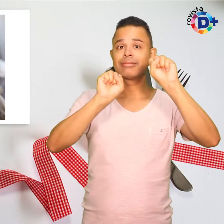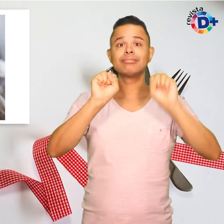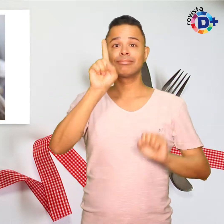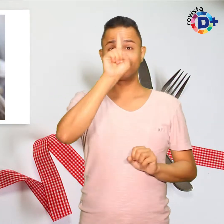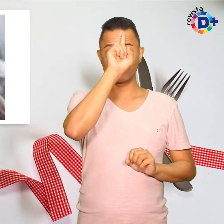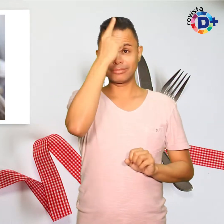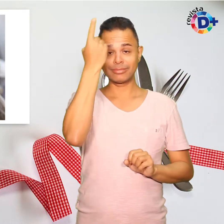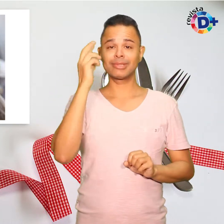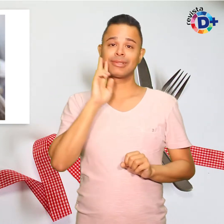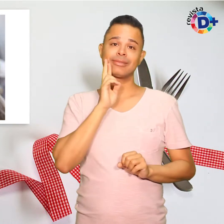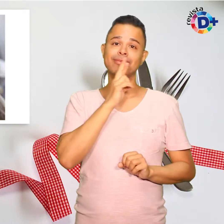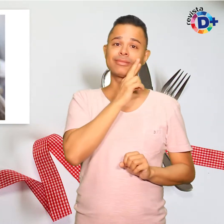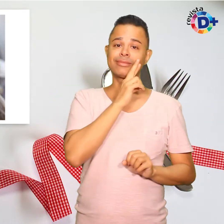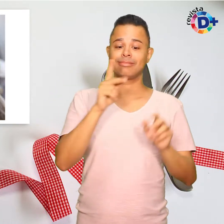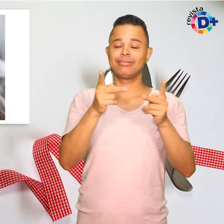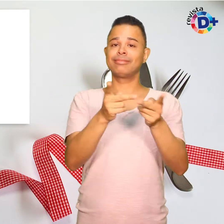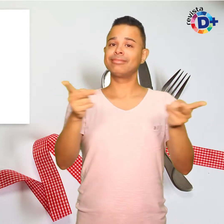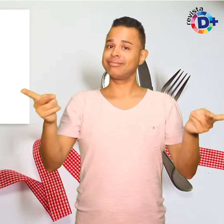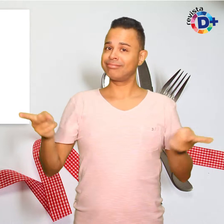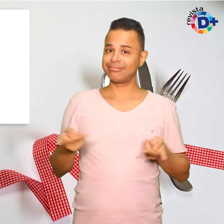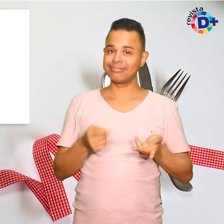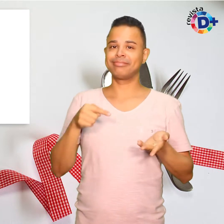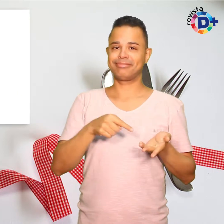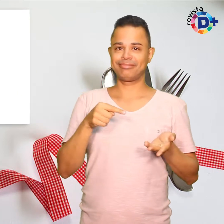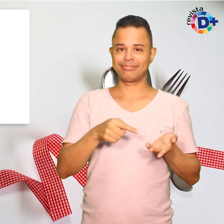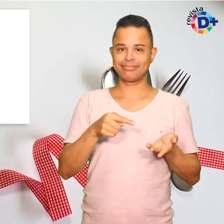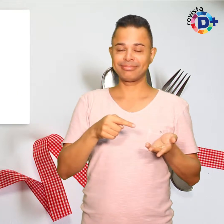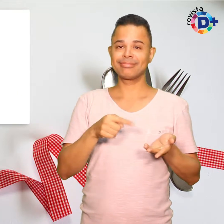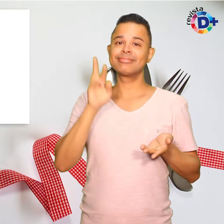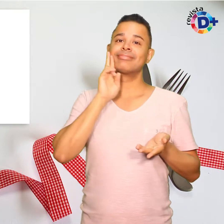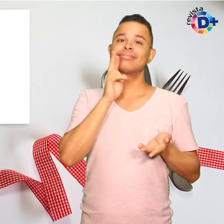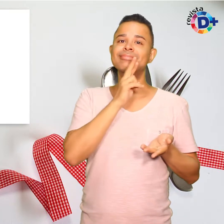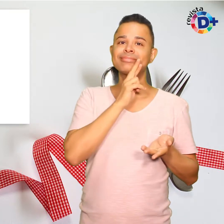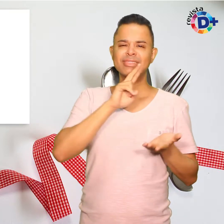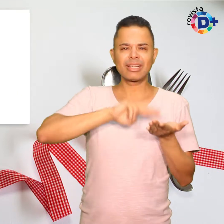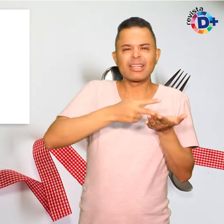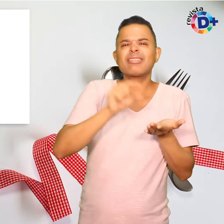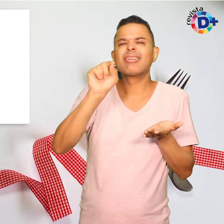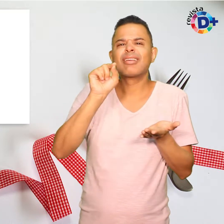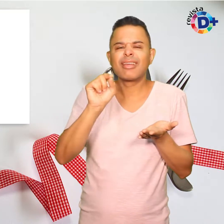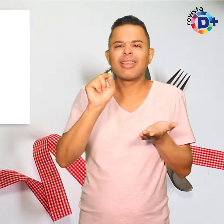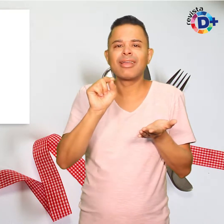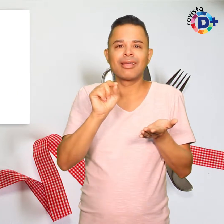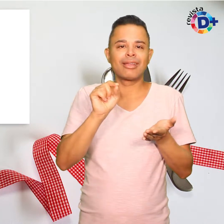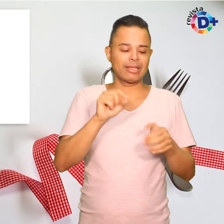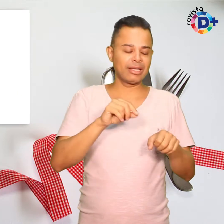hoje à luz p rileys dos auxílios em português apresenta um delivery de pizza